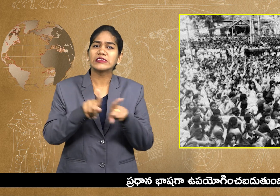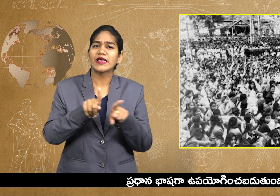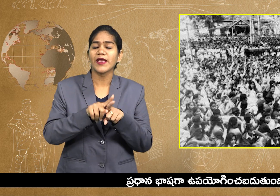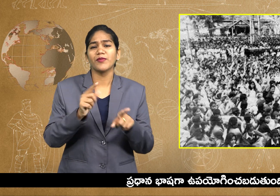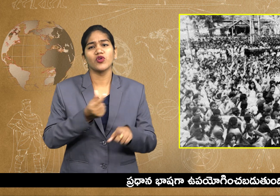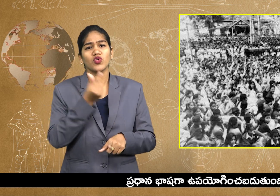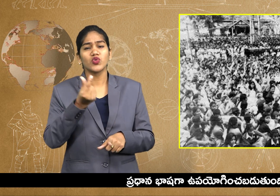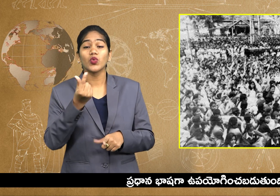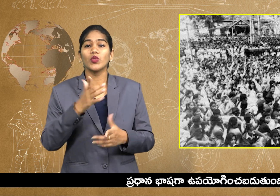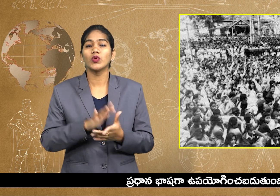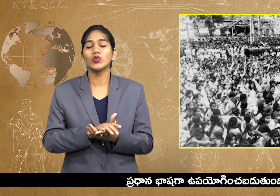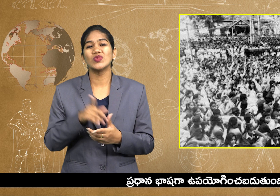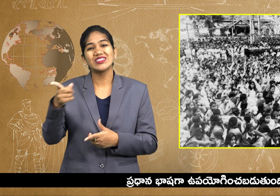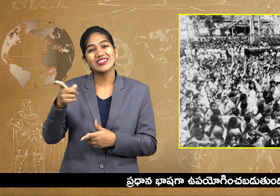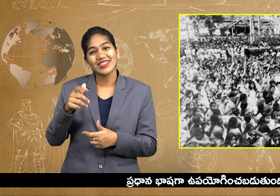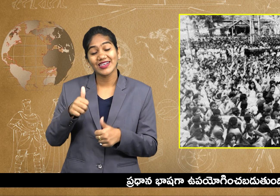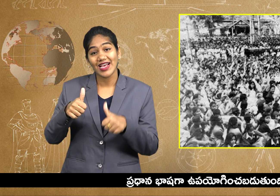ప్రధాన భాషగా ఉపయోగించబడుతుంది.